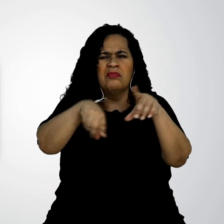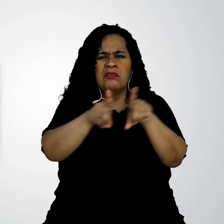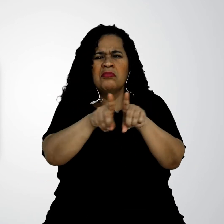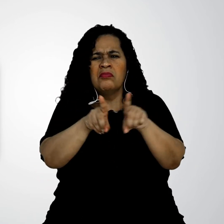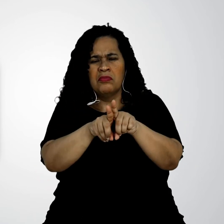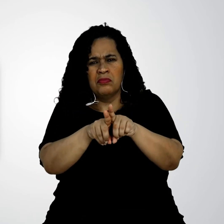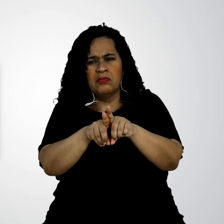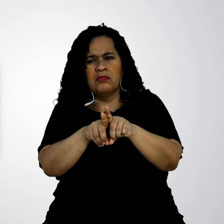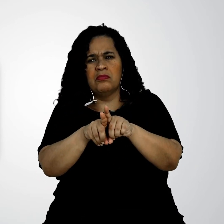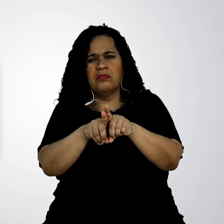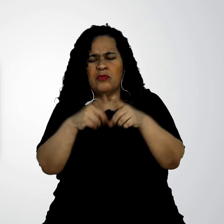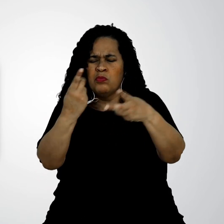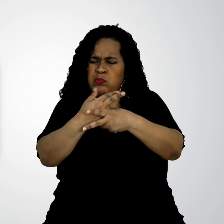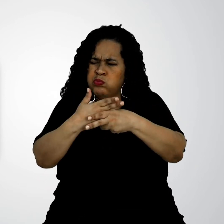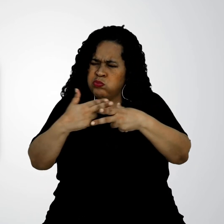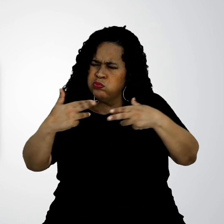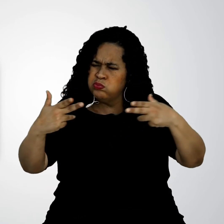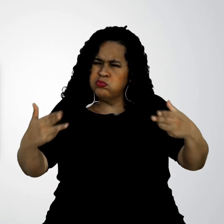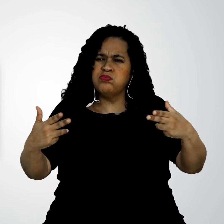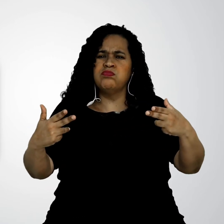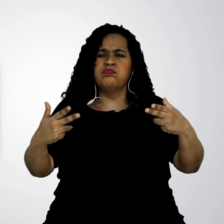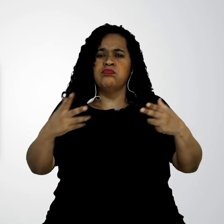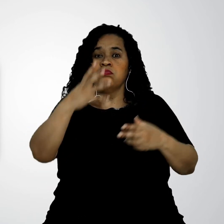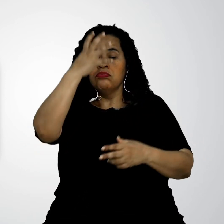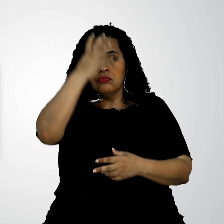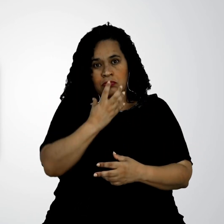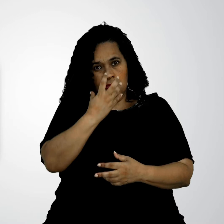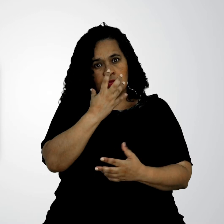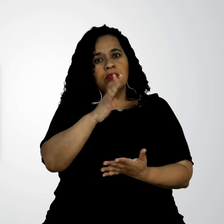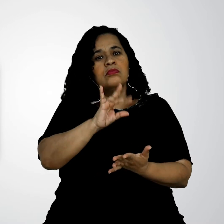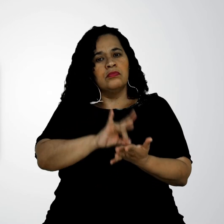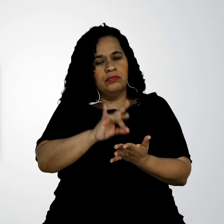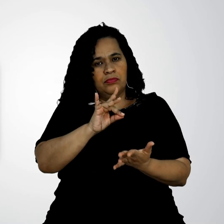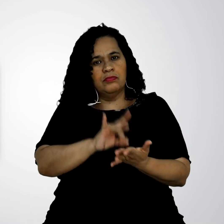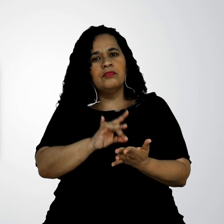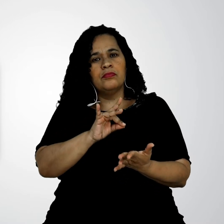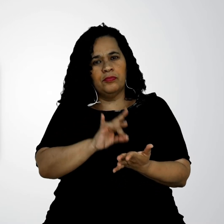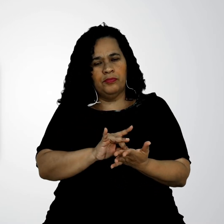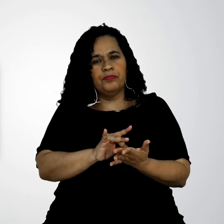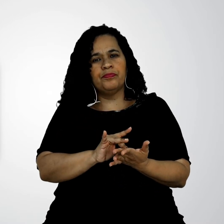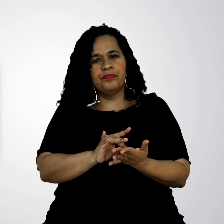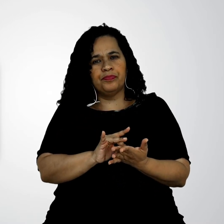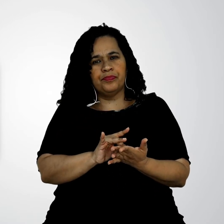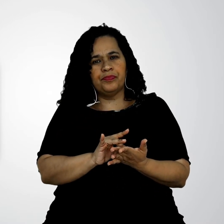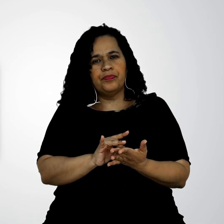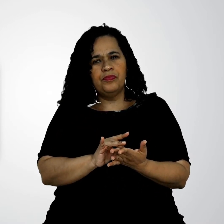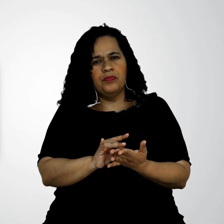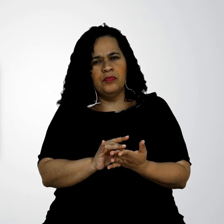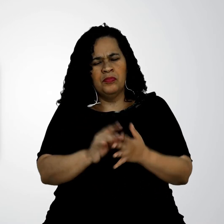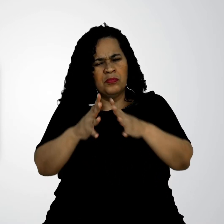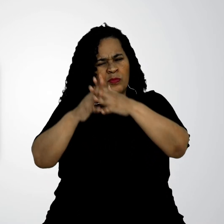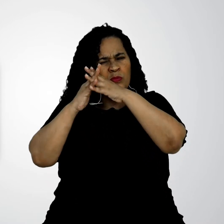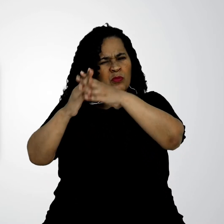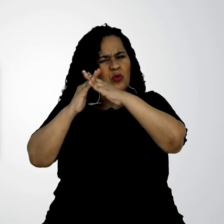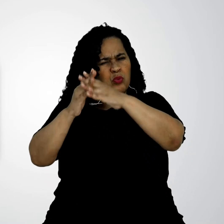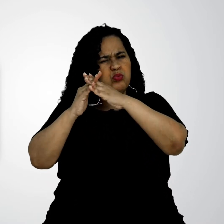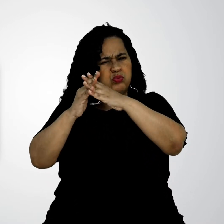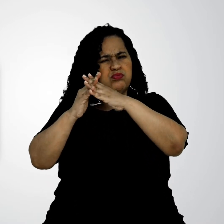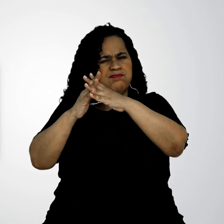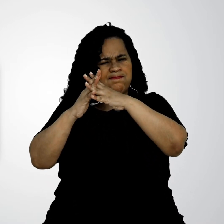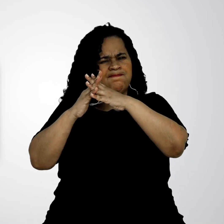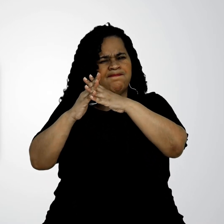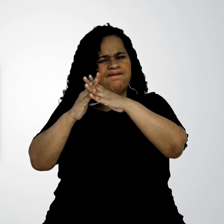existem muitas coisas tensas e sérias que levam o ser humano a essa confusão com